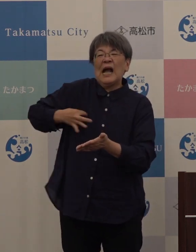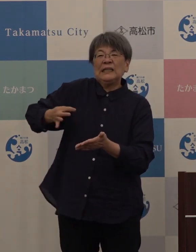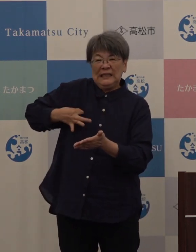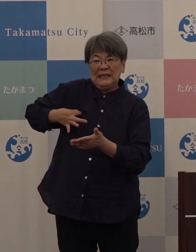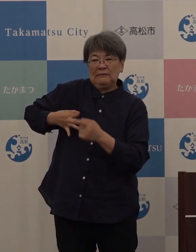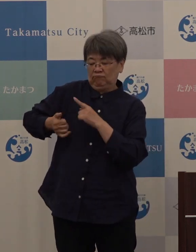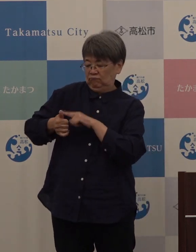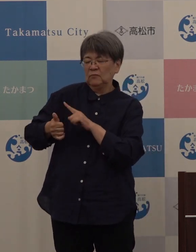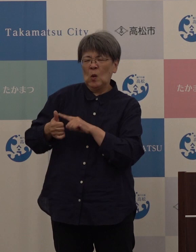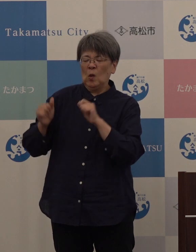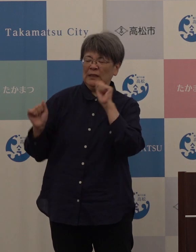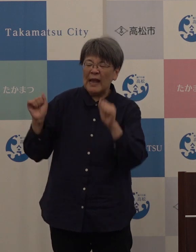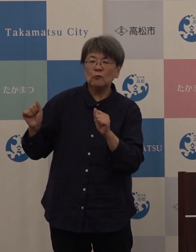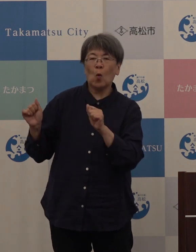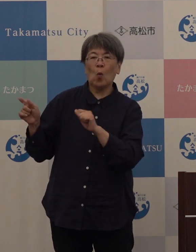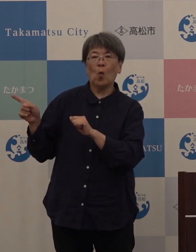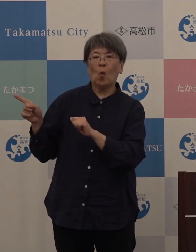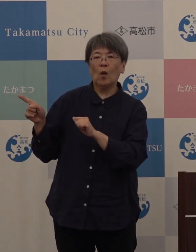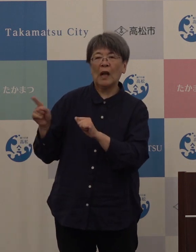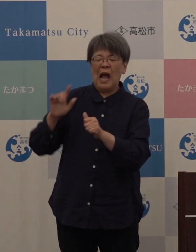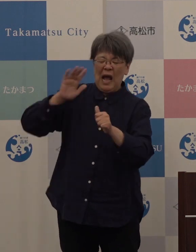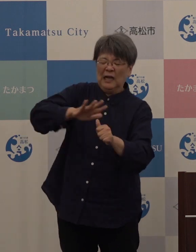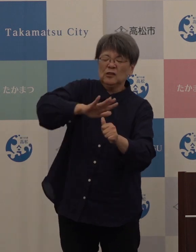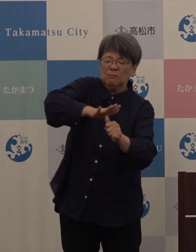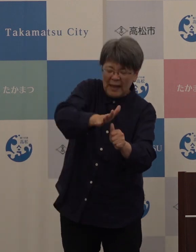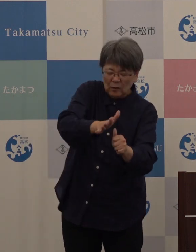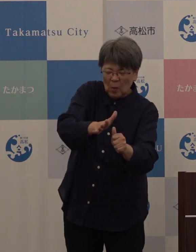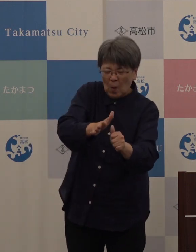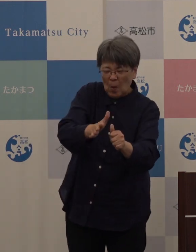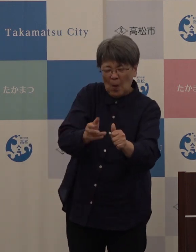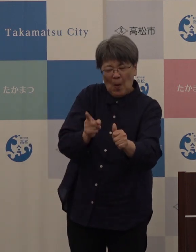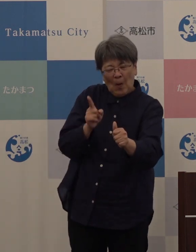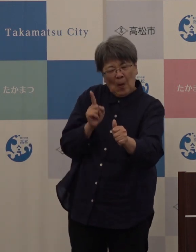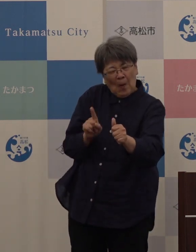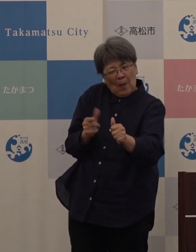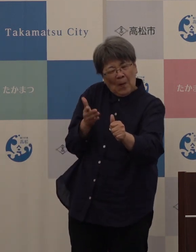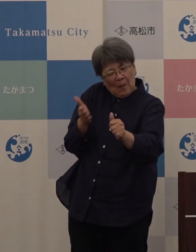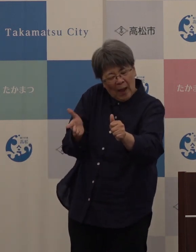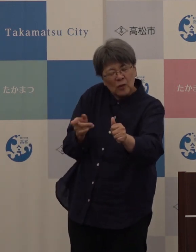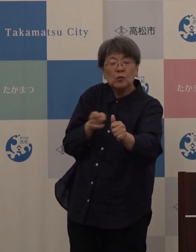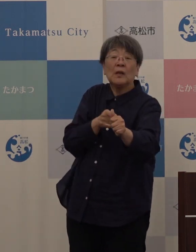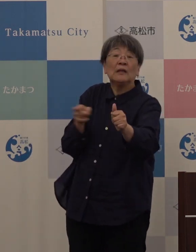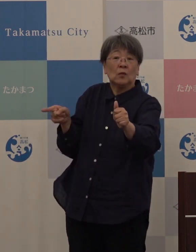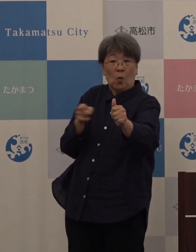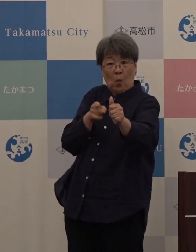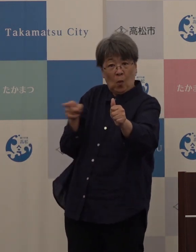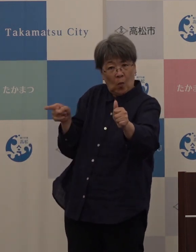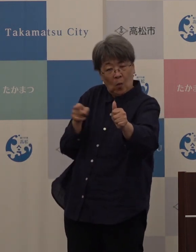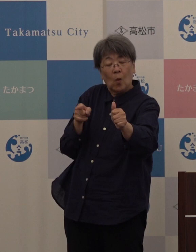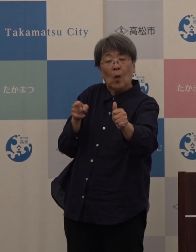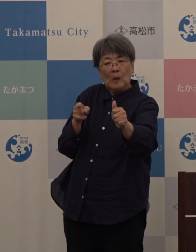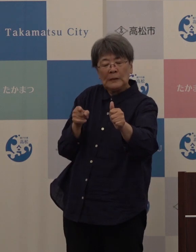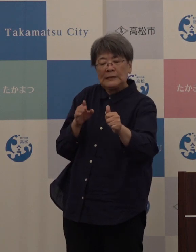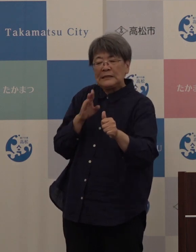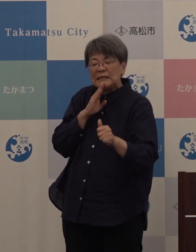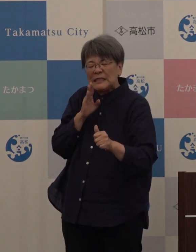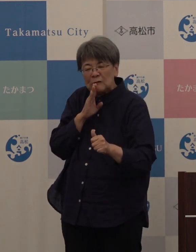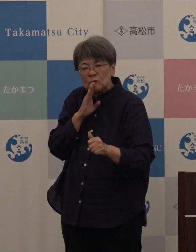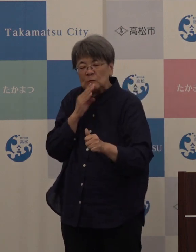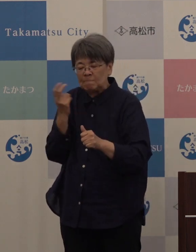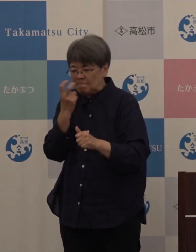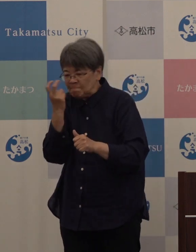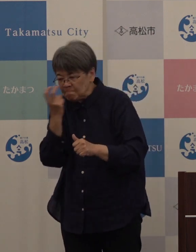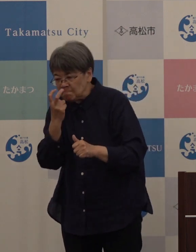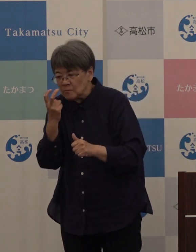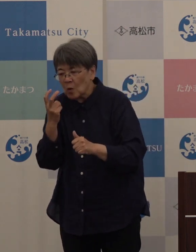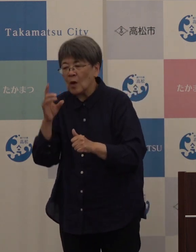動がハラスメントだと思われる事案であるということで、まあ、その辺の事実認定も含めて議会側で対処して